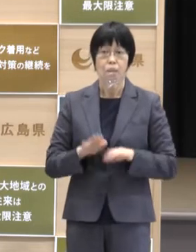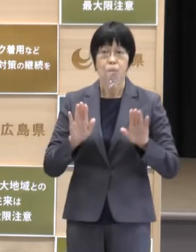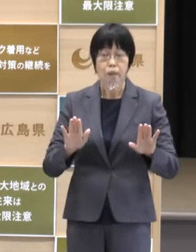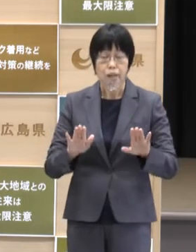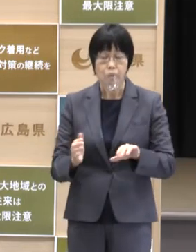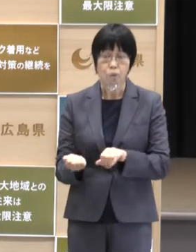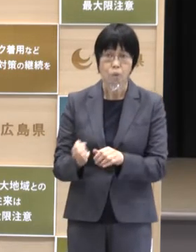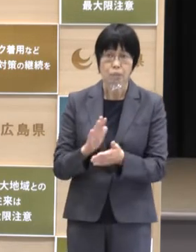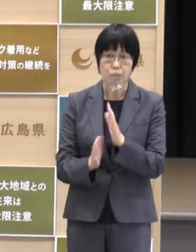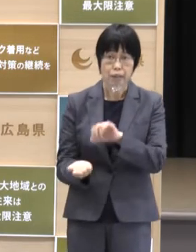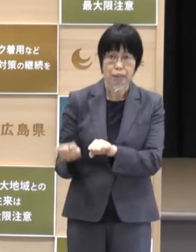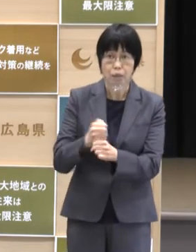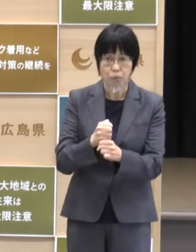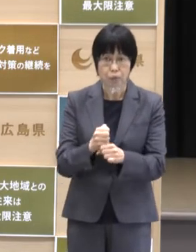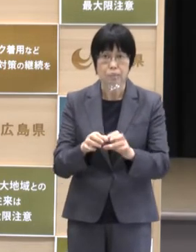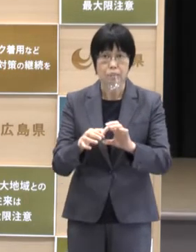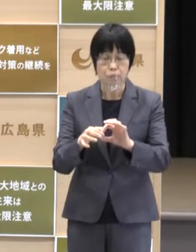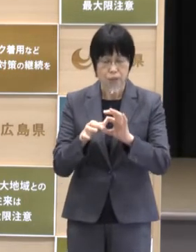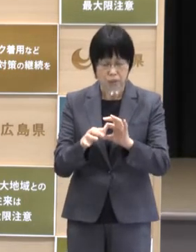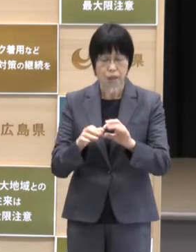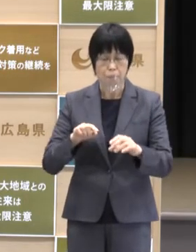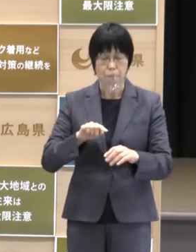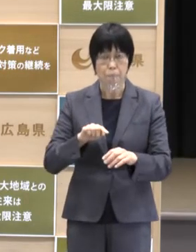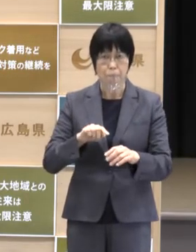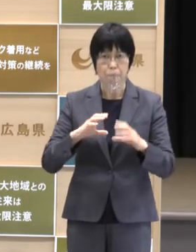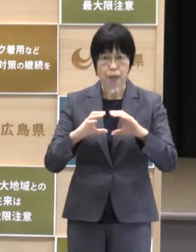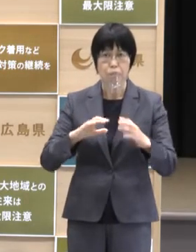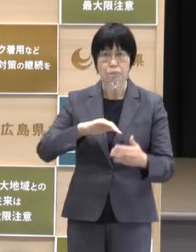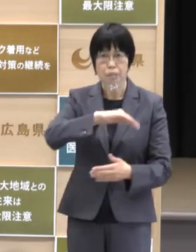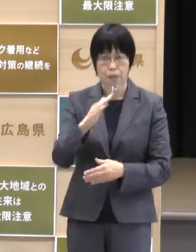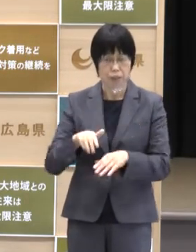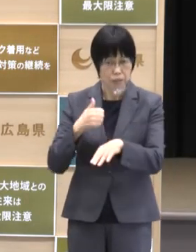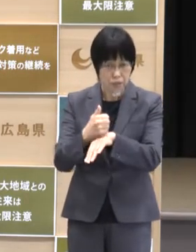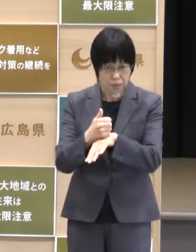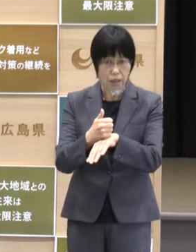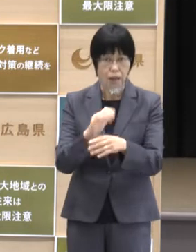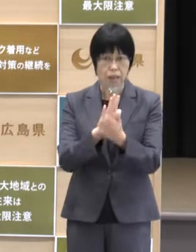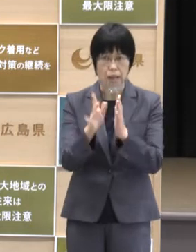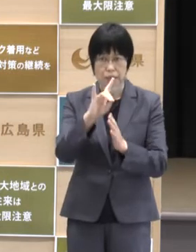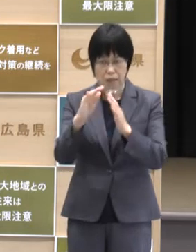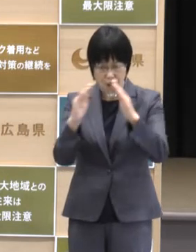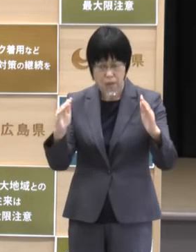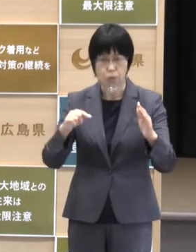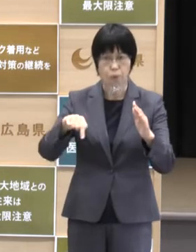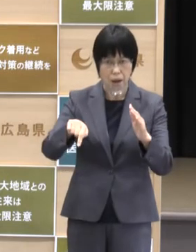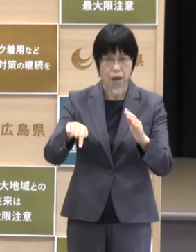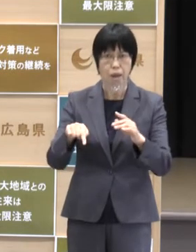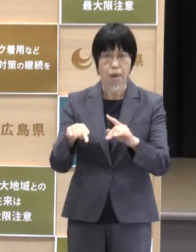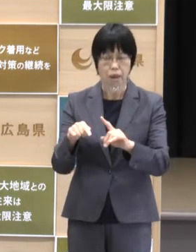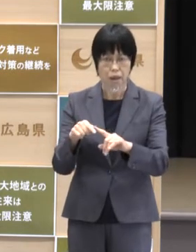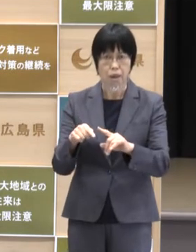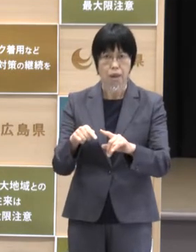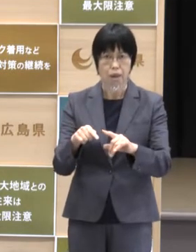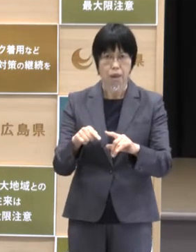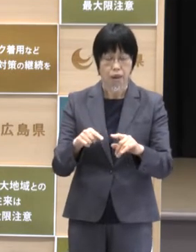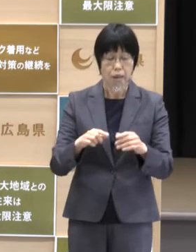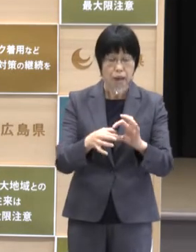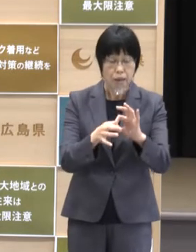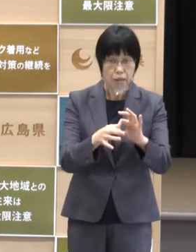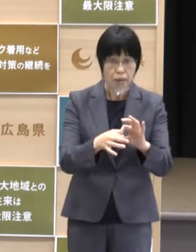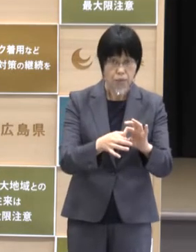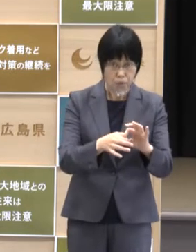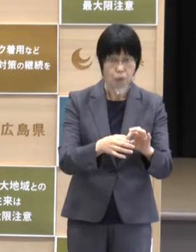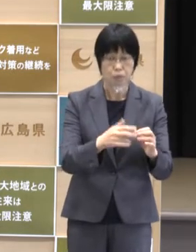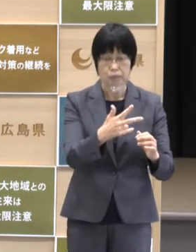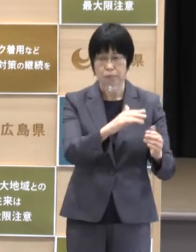ですね、丸山知事がこの県議会だとか、あるいは松江市をはじめとする関係の自